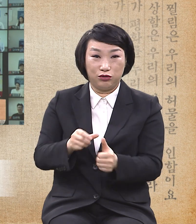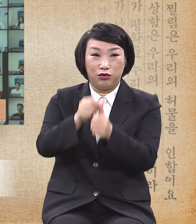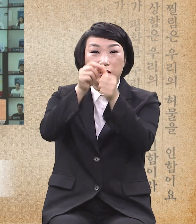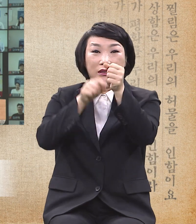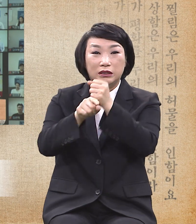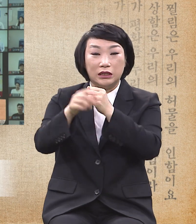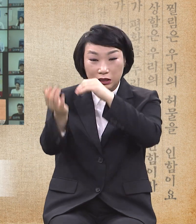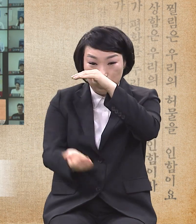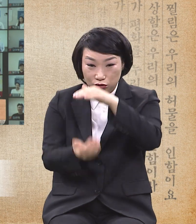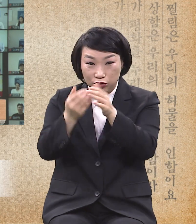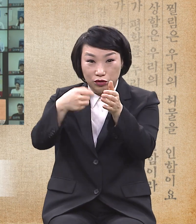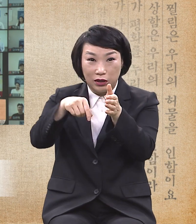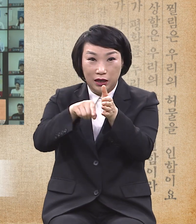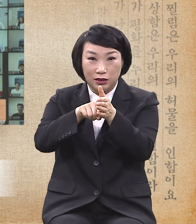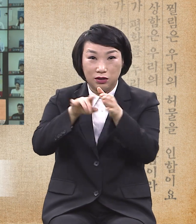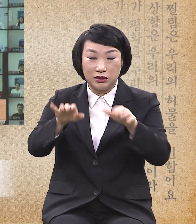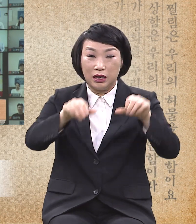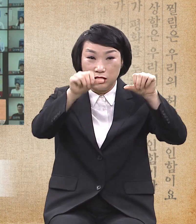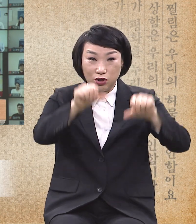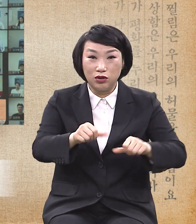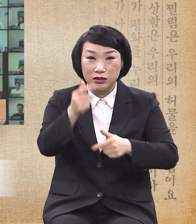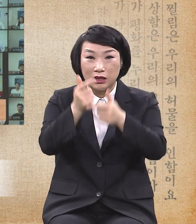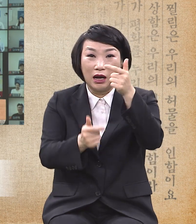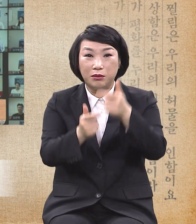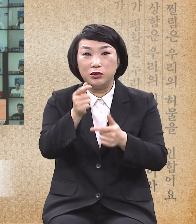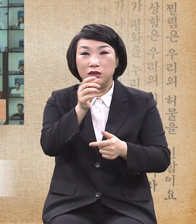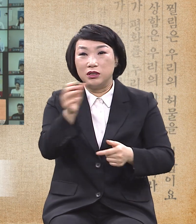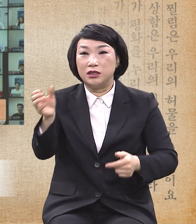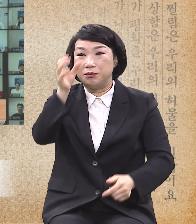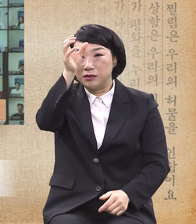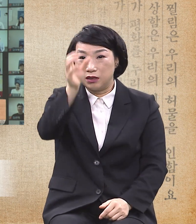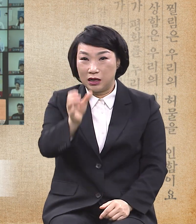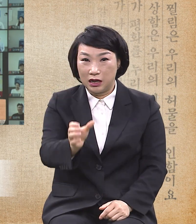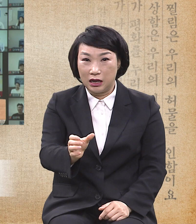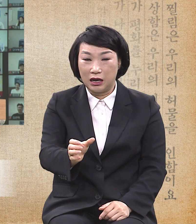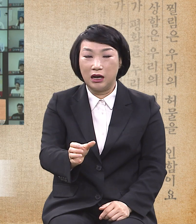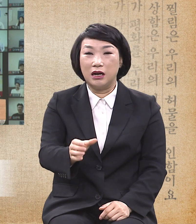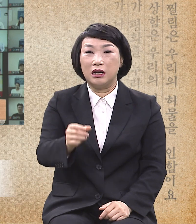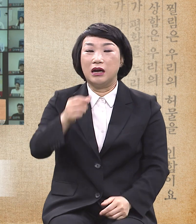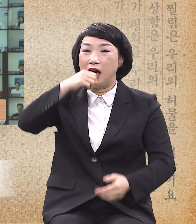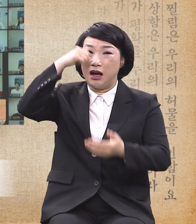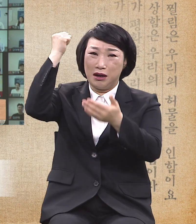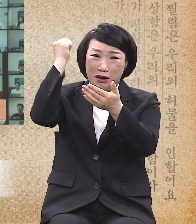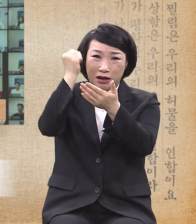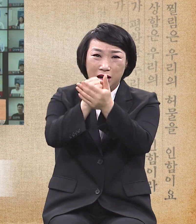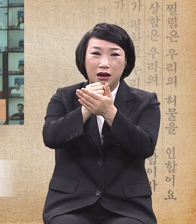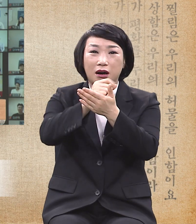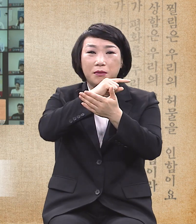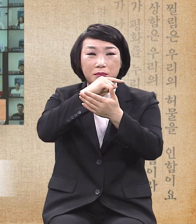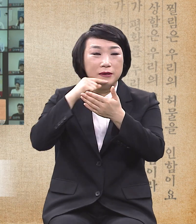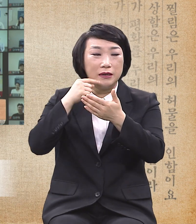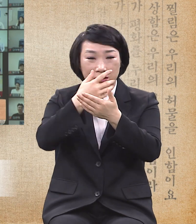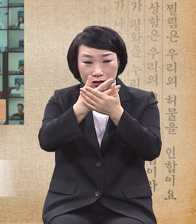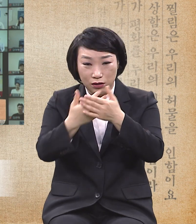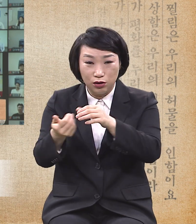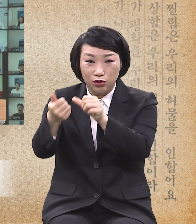이루기 위해서 저주의 나무 십자가에서 피 흘려